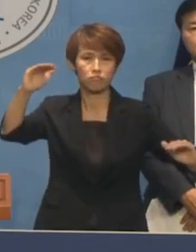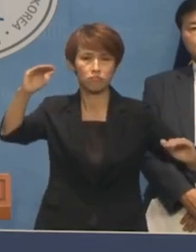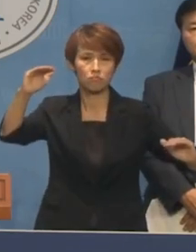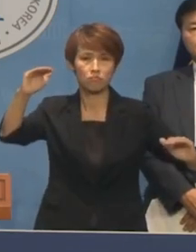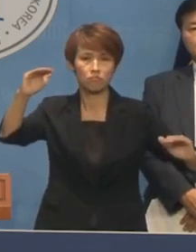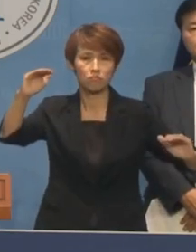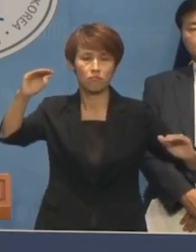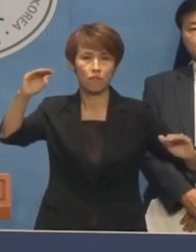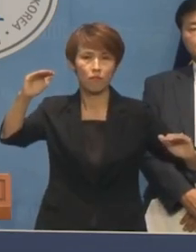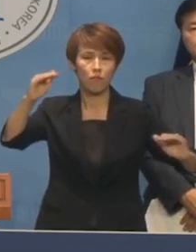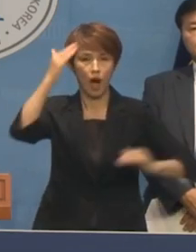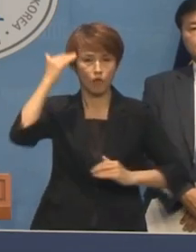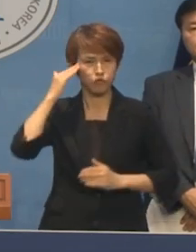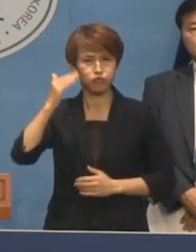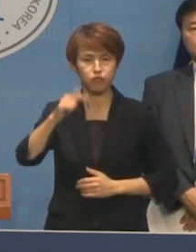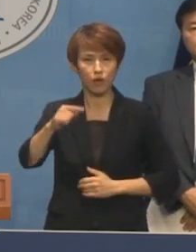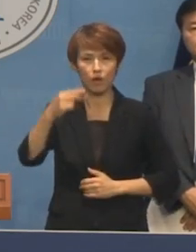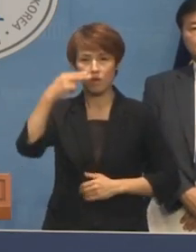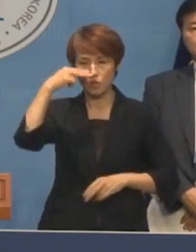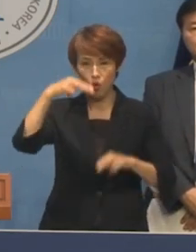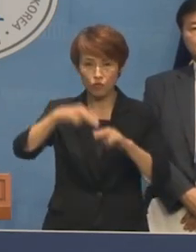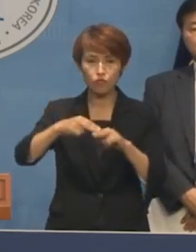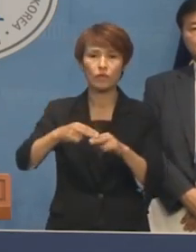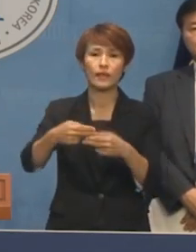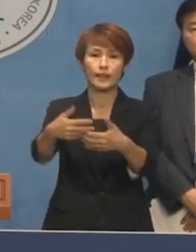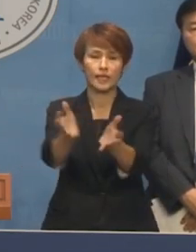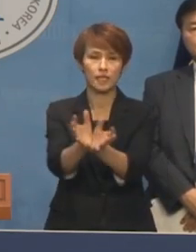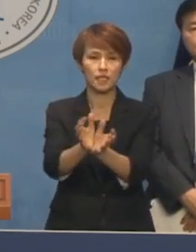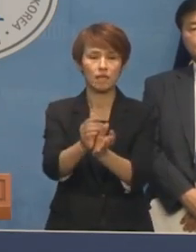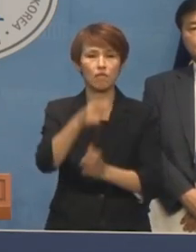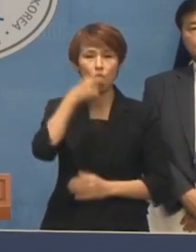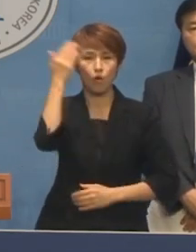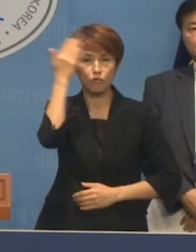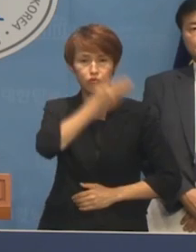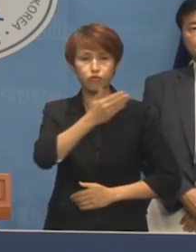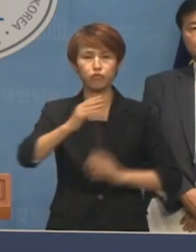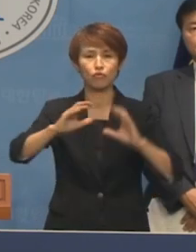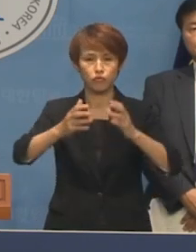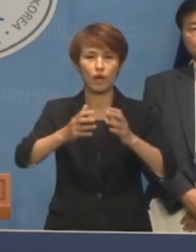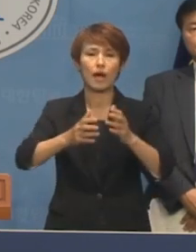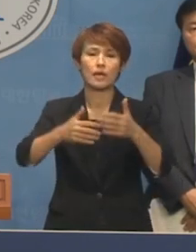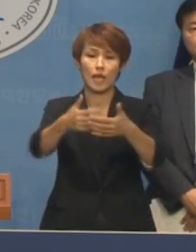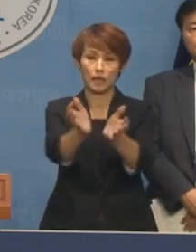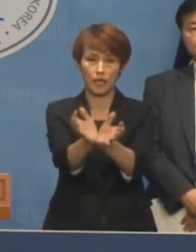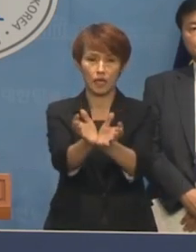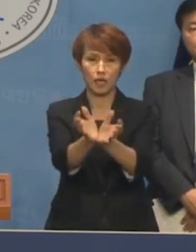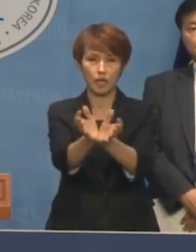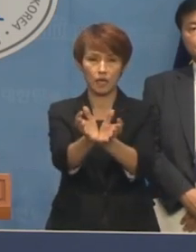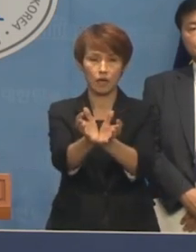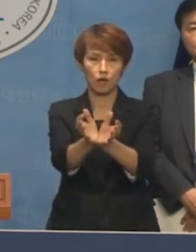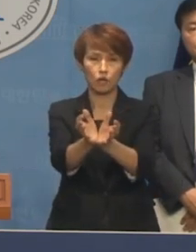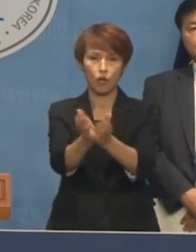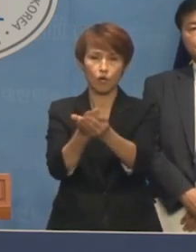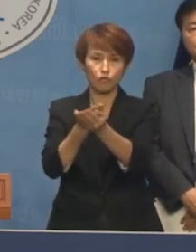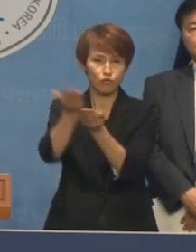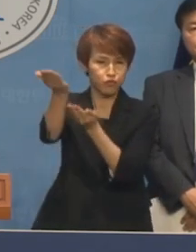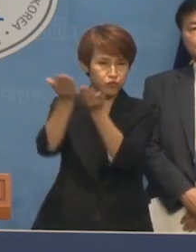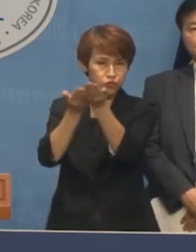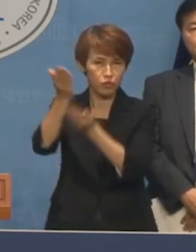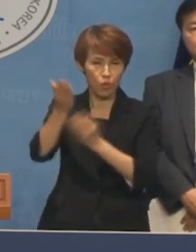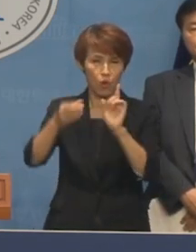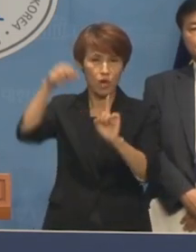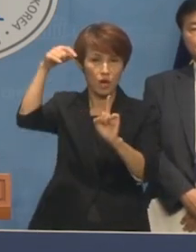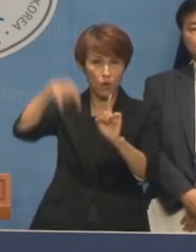또한 국내 최대 석유 화학단지인 여수 국가산단과 수출입 물동량 국내